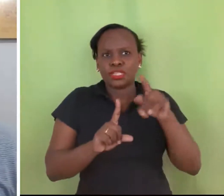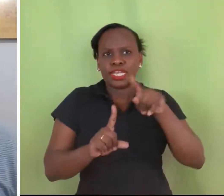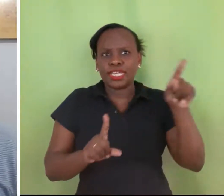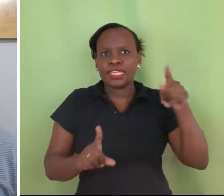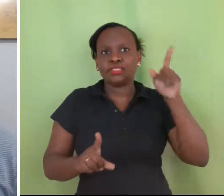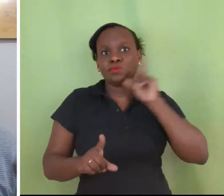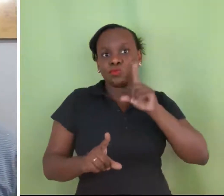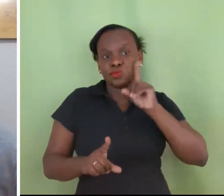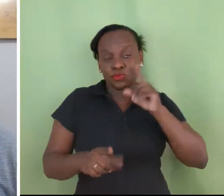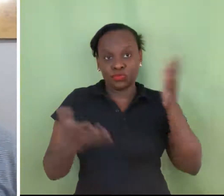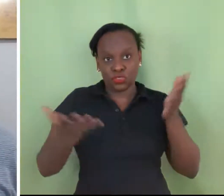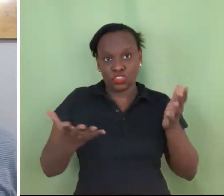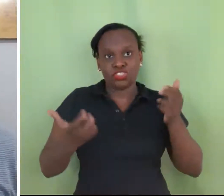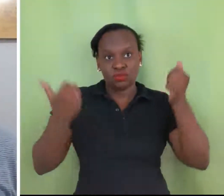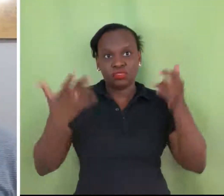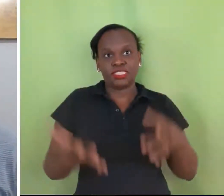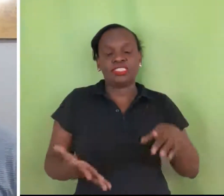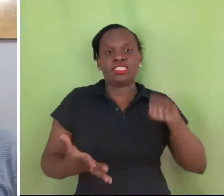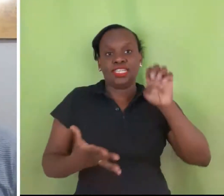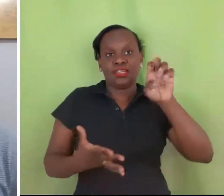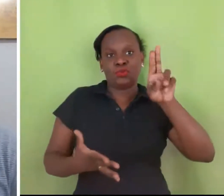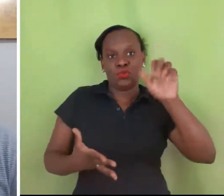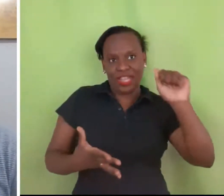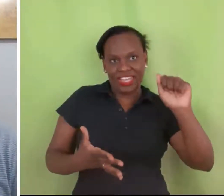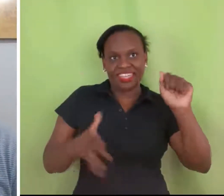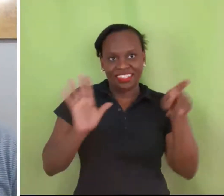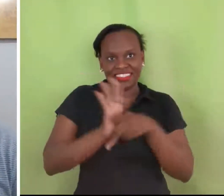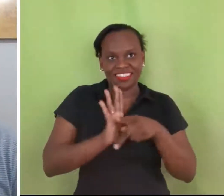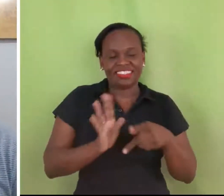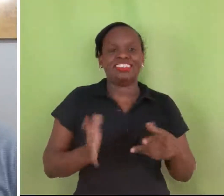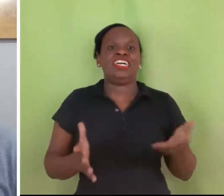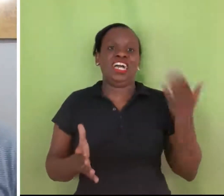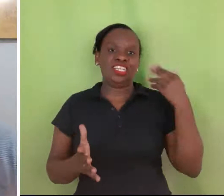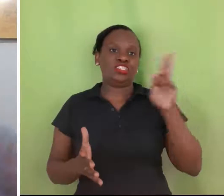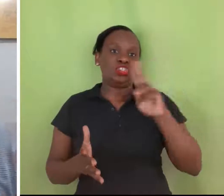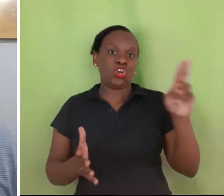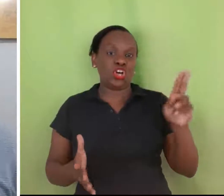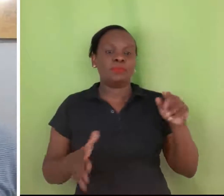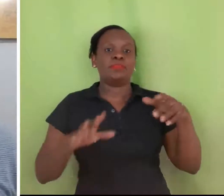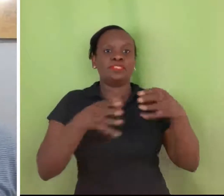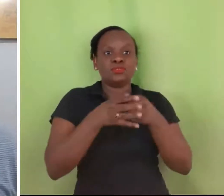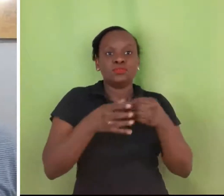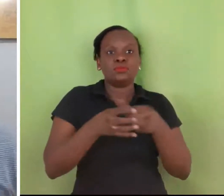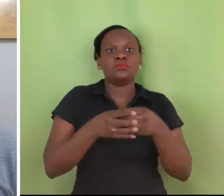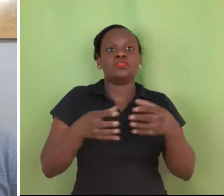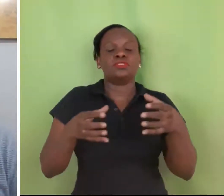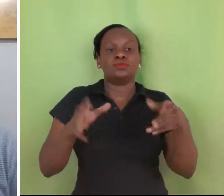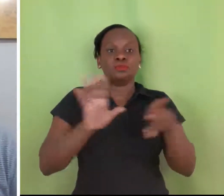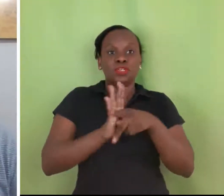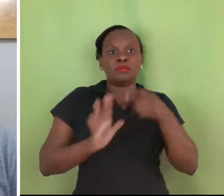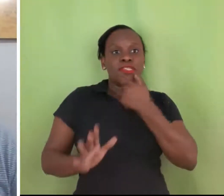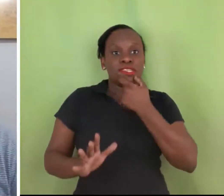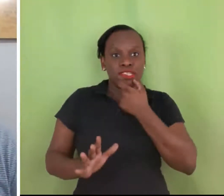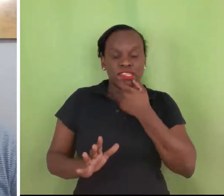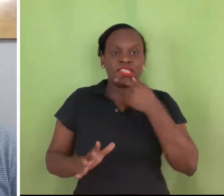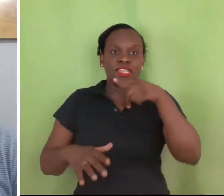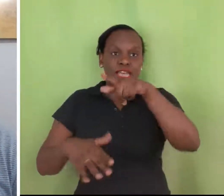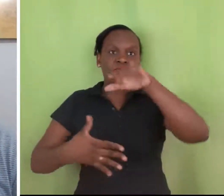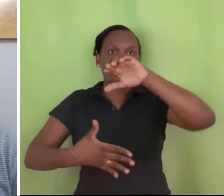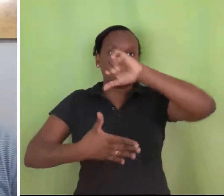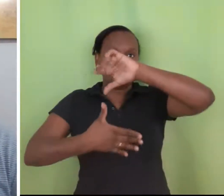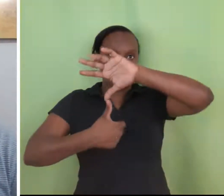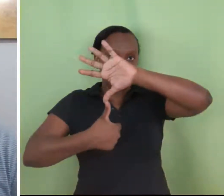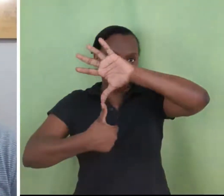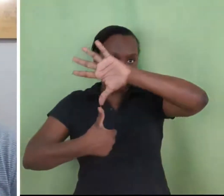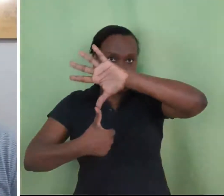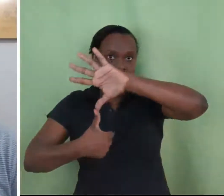gente chamaria de norte-americanos ou estadunidenses, né, antes de ter esse nome, né, os colonos dos ingleses na América do Norte